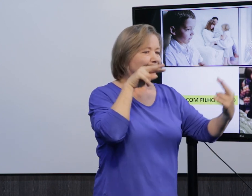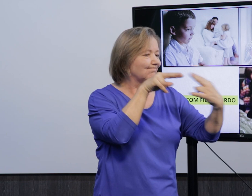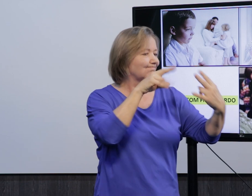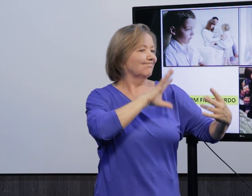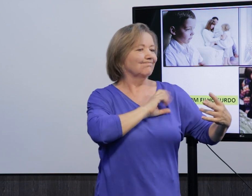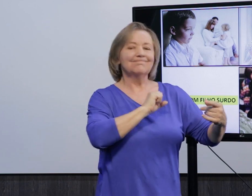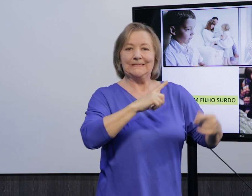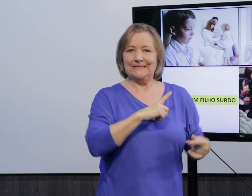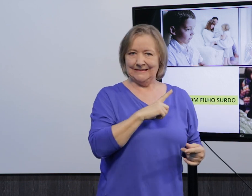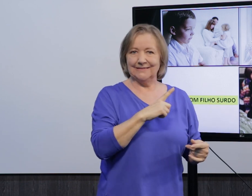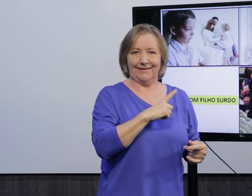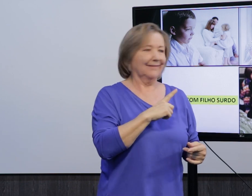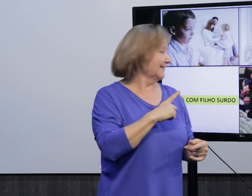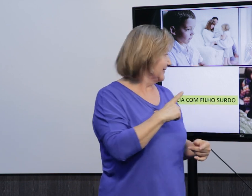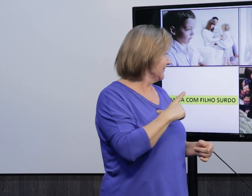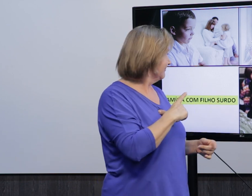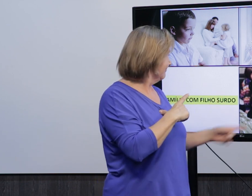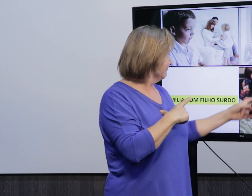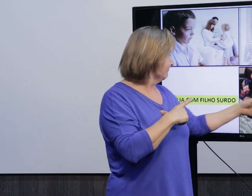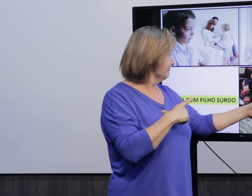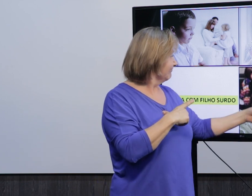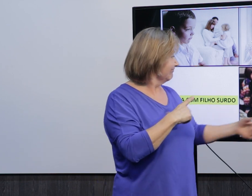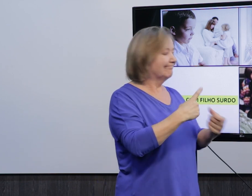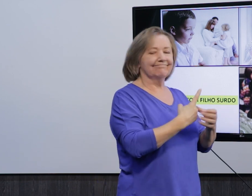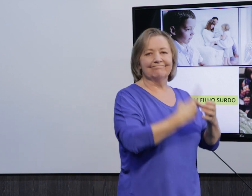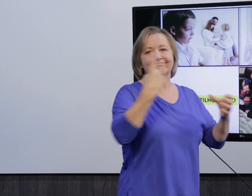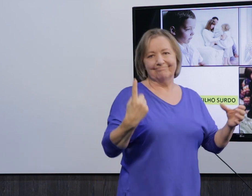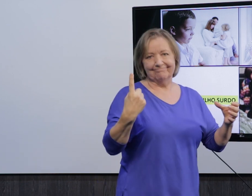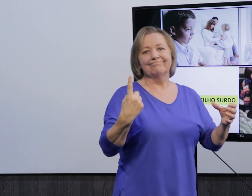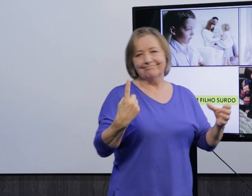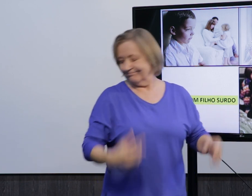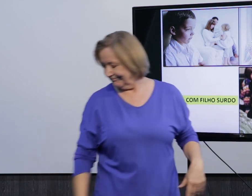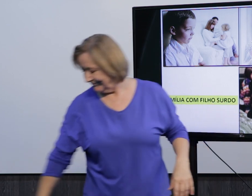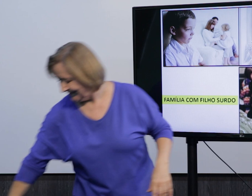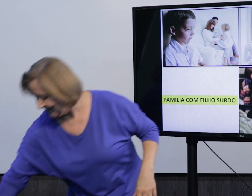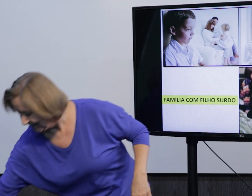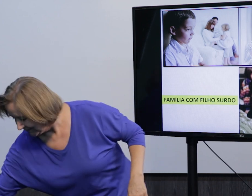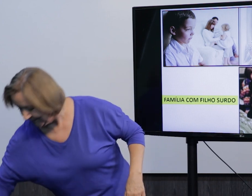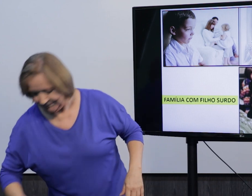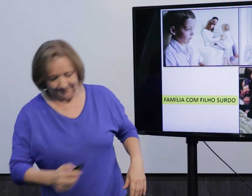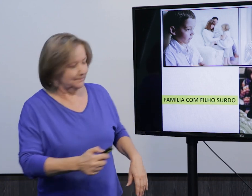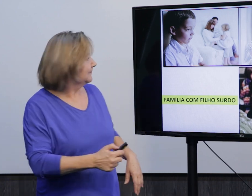animais porque tem esse carinho com eles e tudo mais e sempre ele fica ali isolado